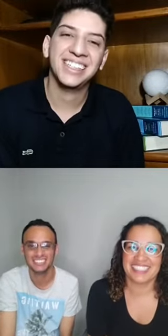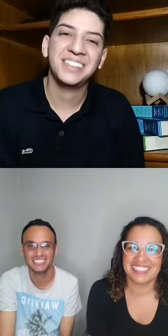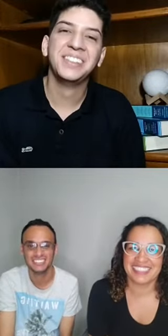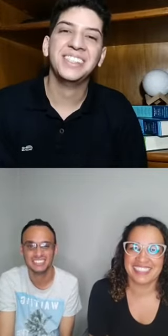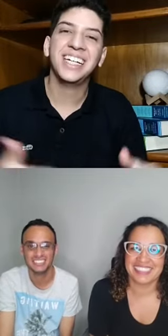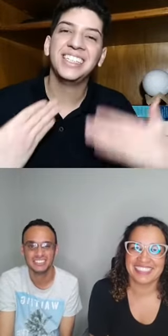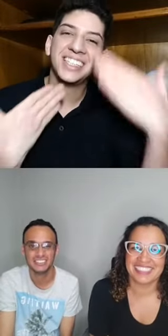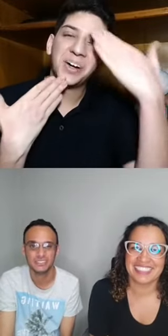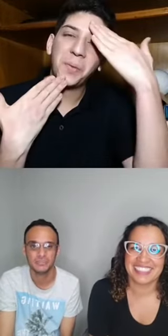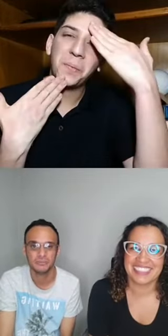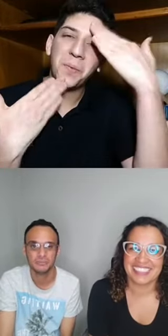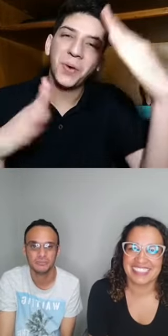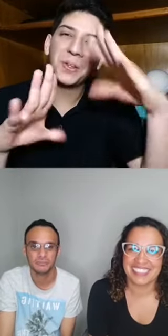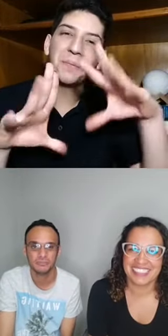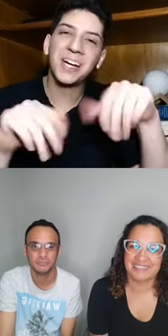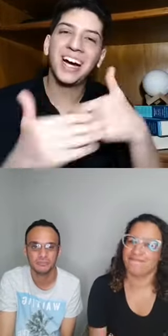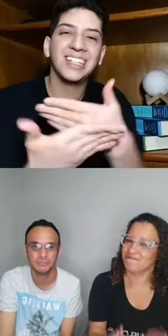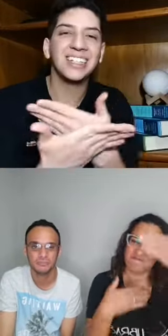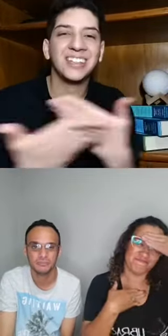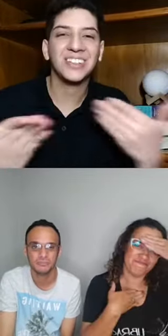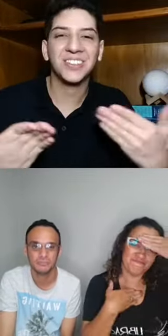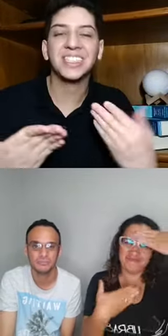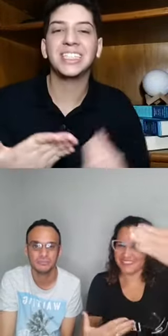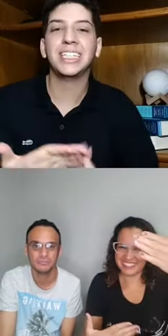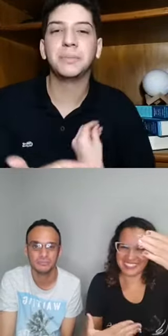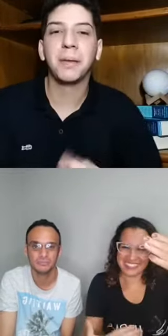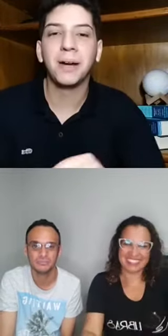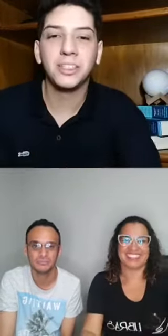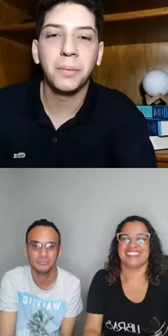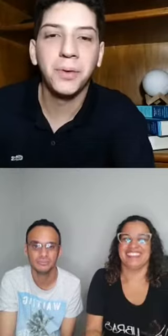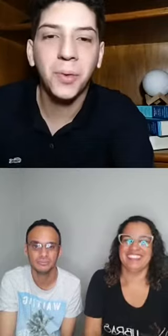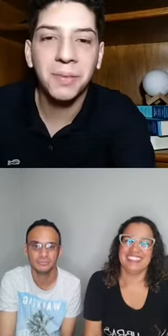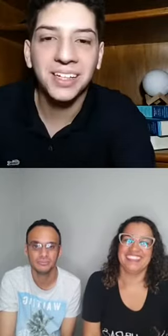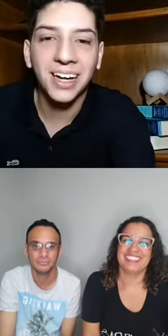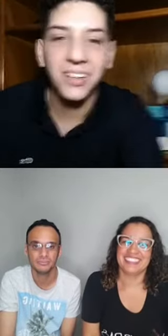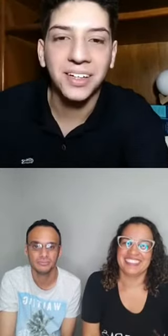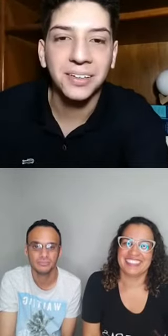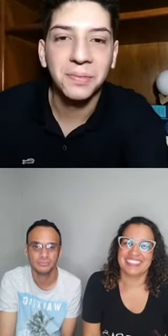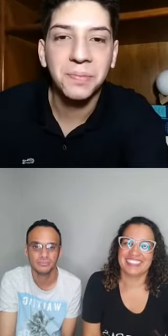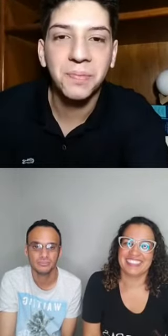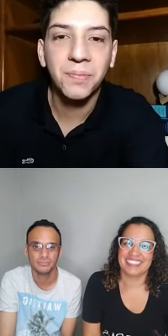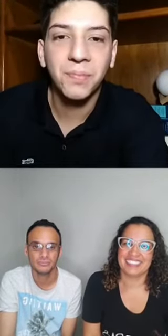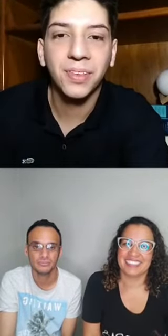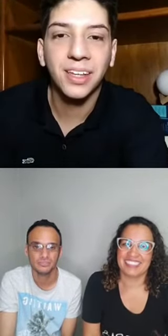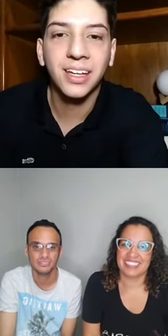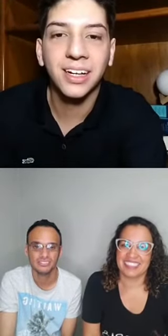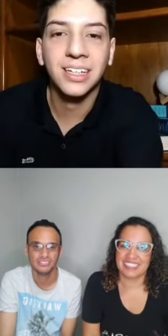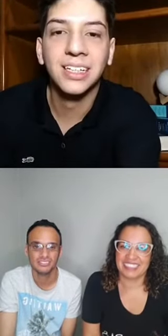vocês. Gente, então, muito obrigado a todos vocês pela. Deixa eu abrir o comentário aqui.